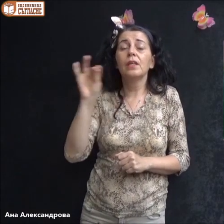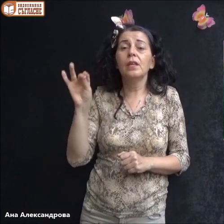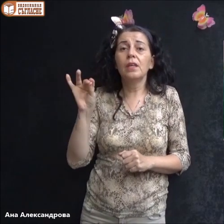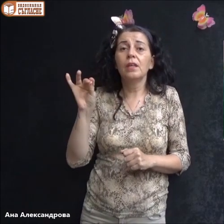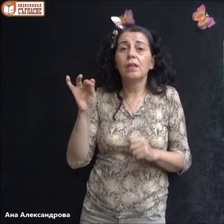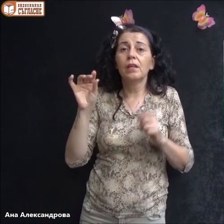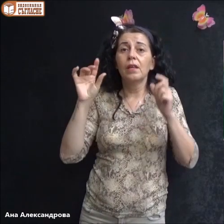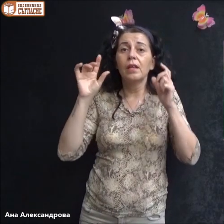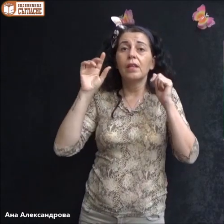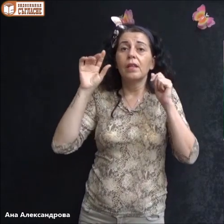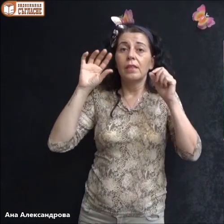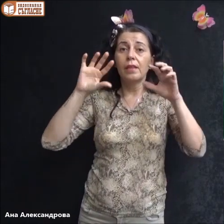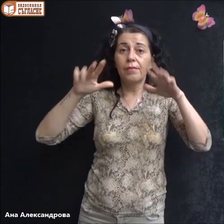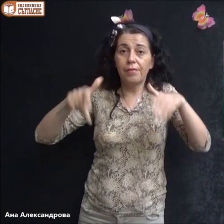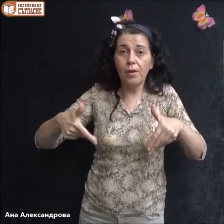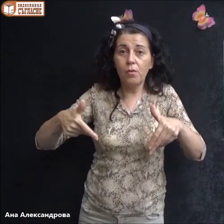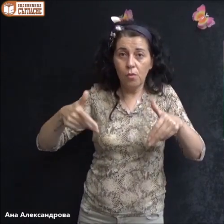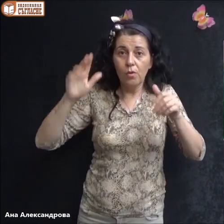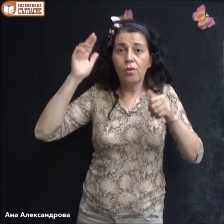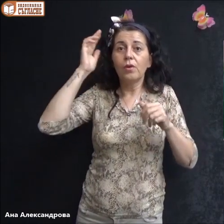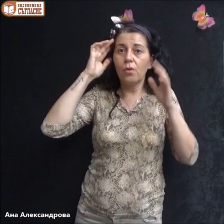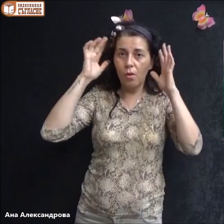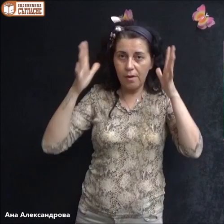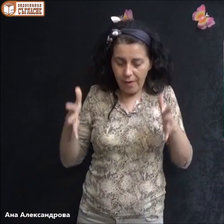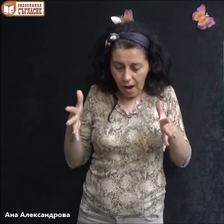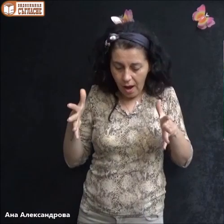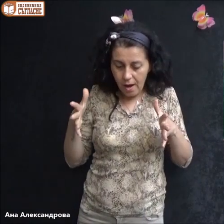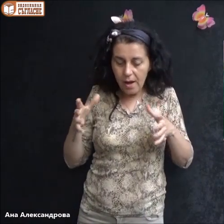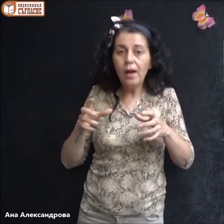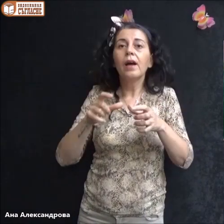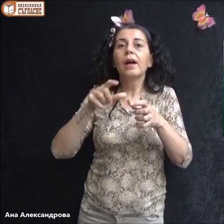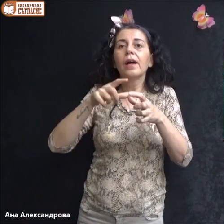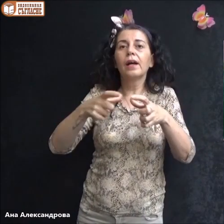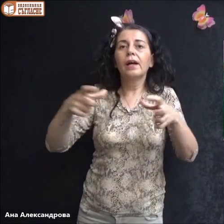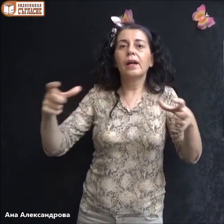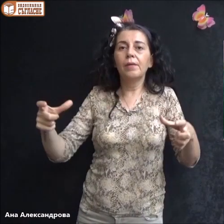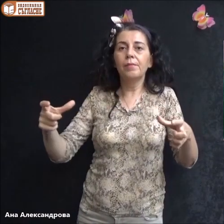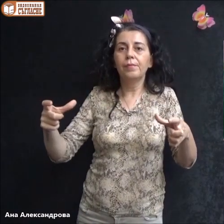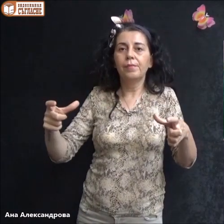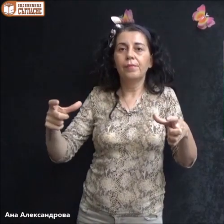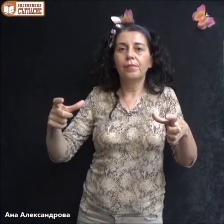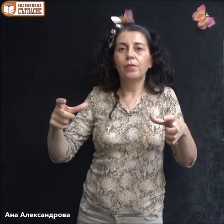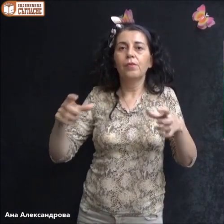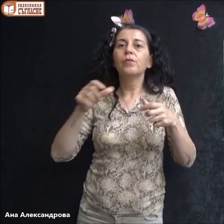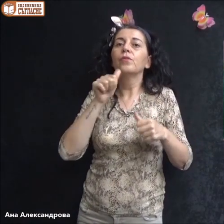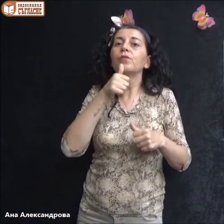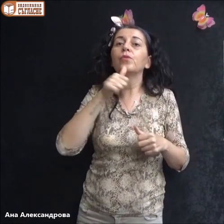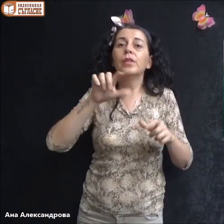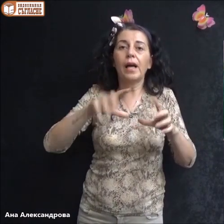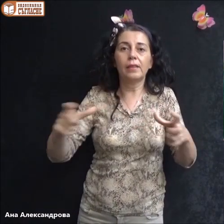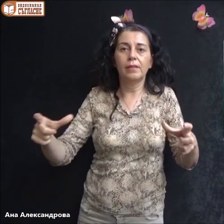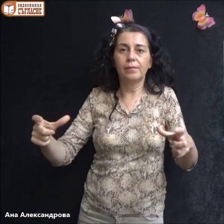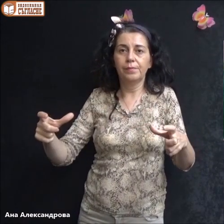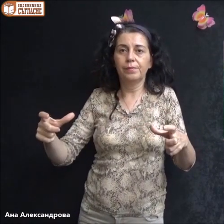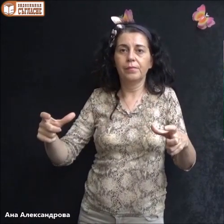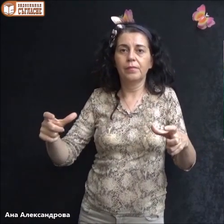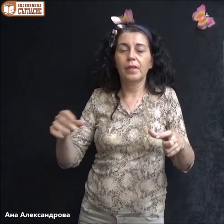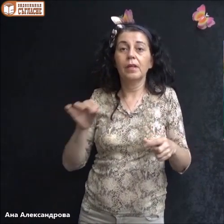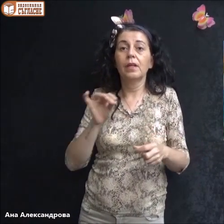и навело глава към водата.